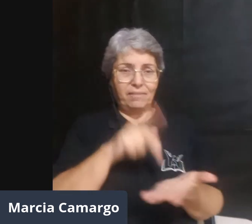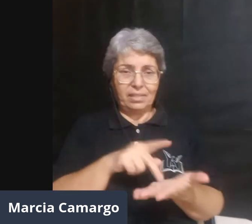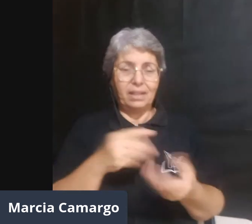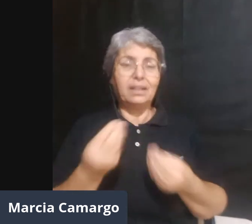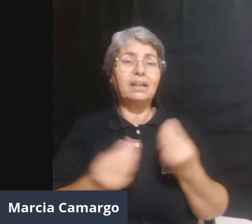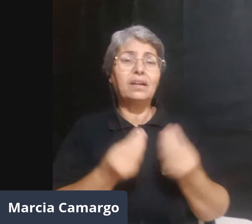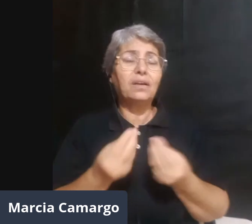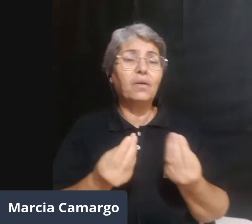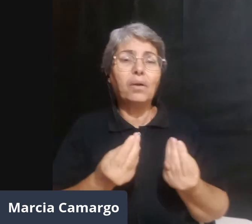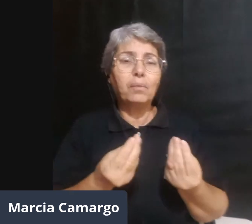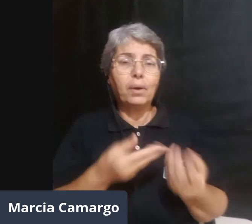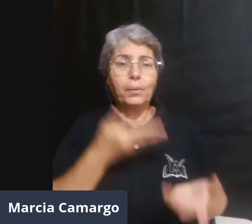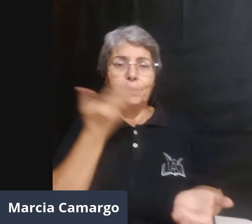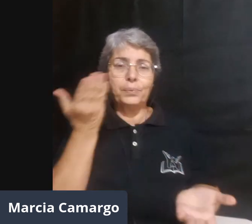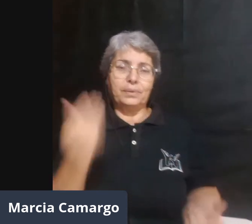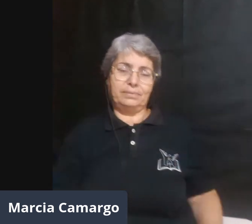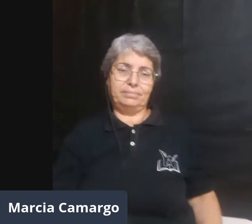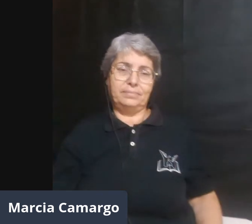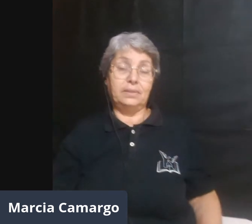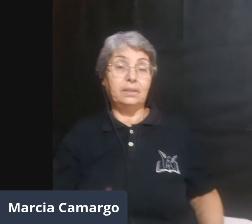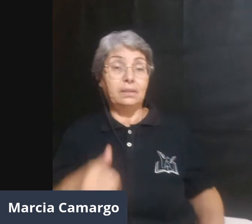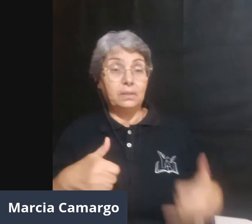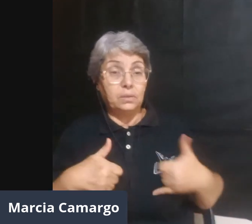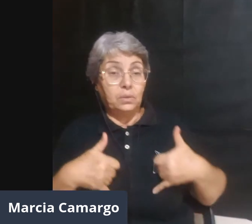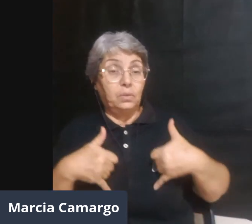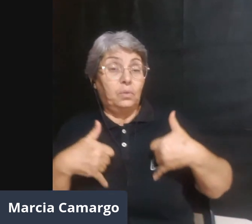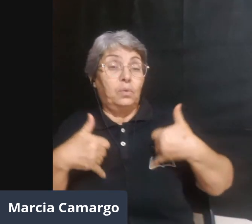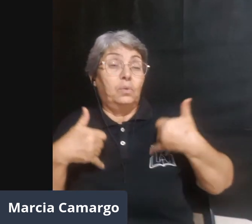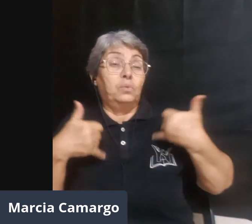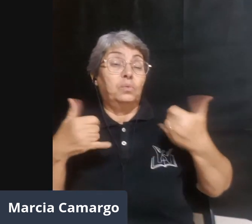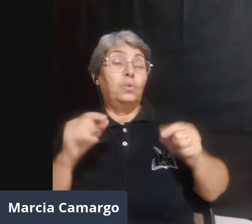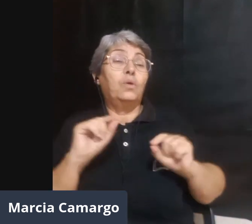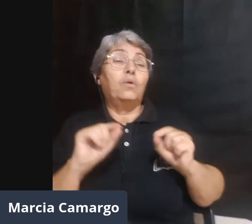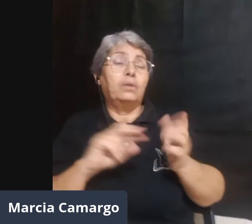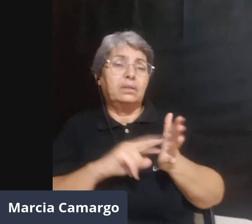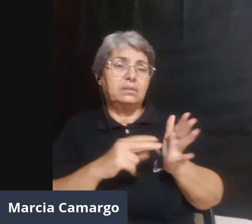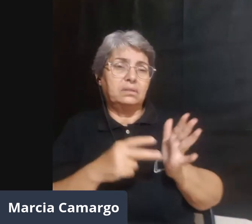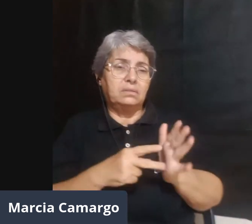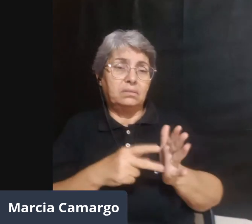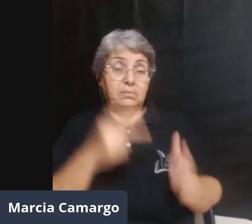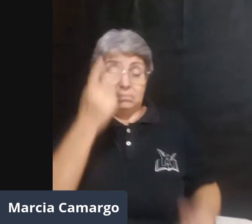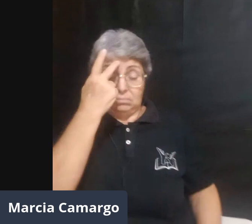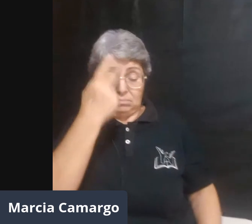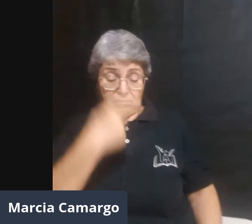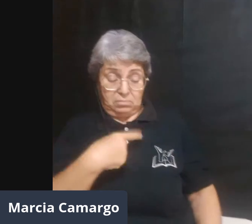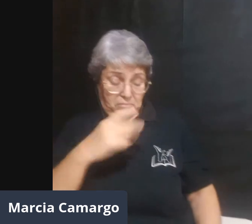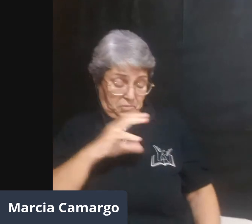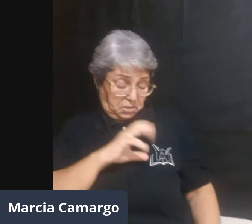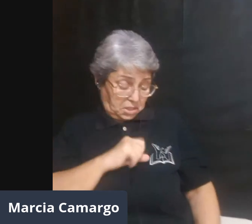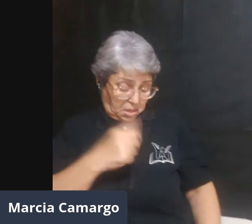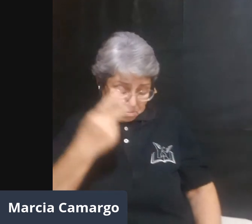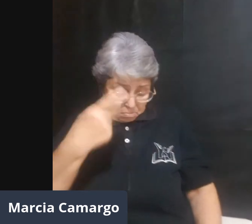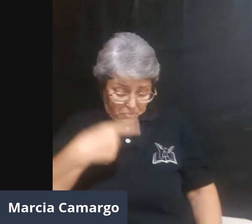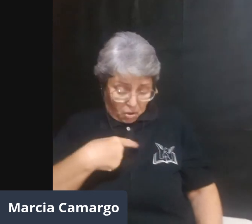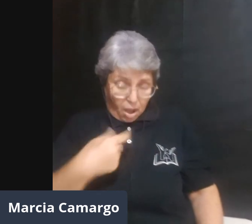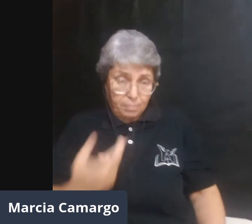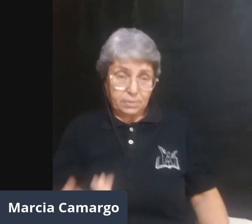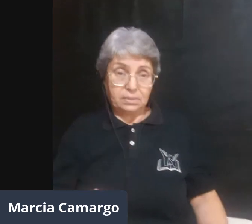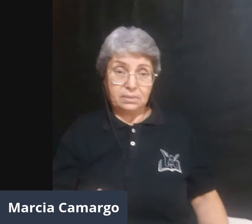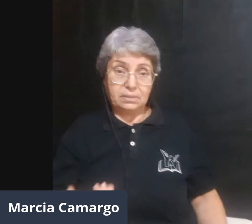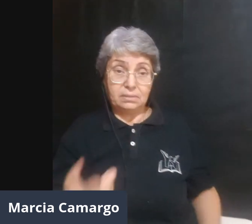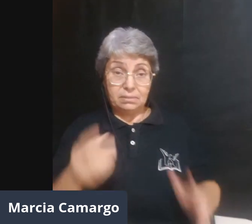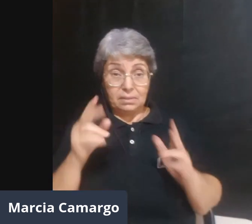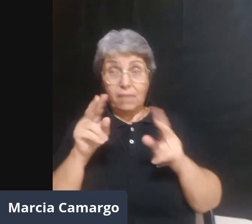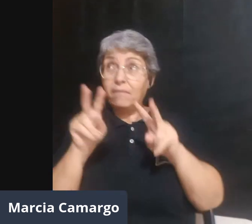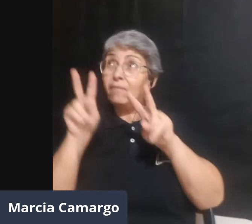O orgulho é a manifestação de um amor ao próprio eu. E qualquer coisa que desvie o amor do